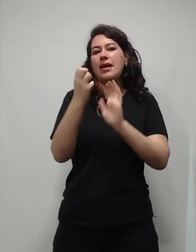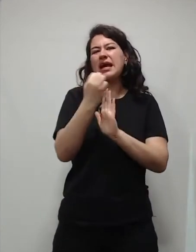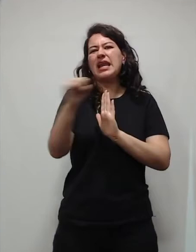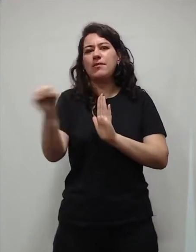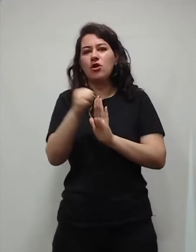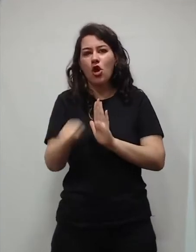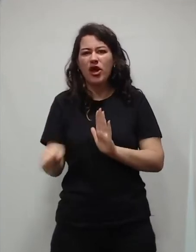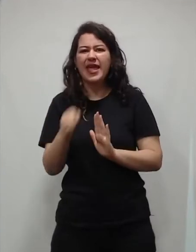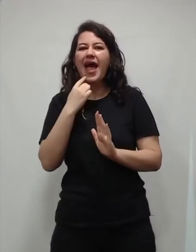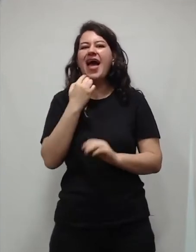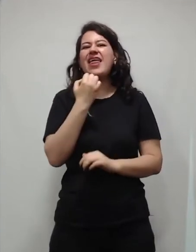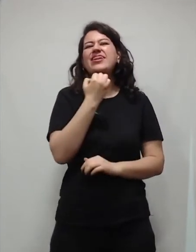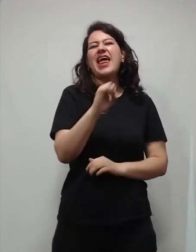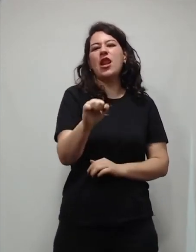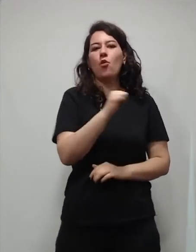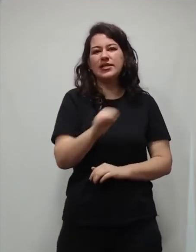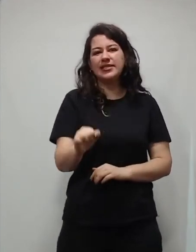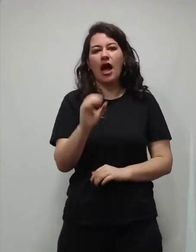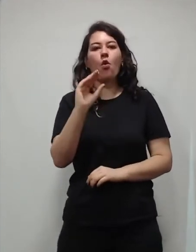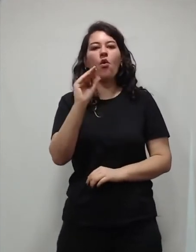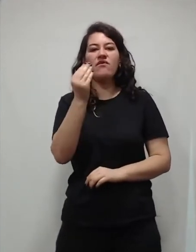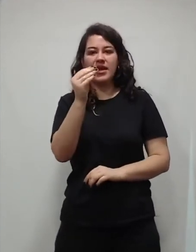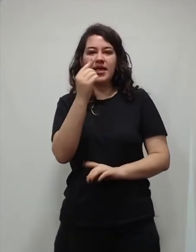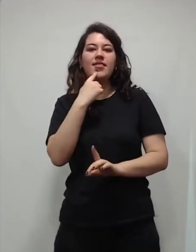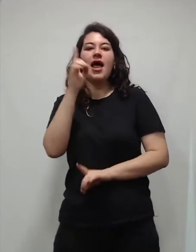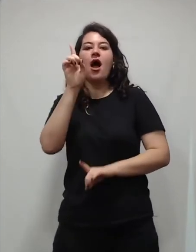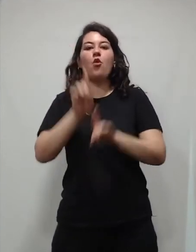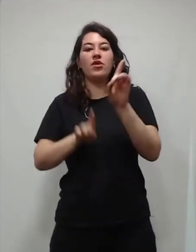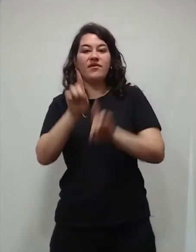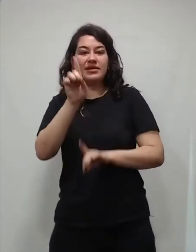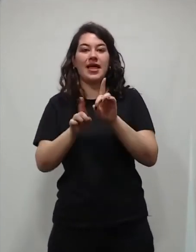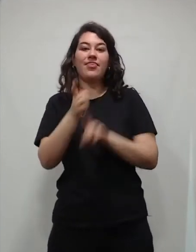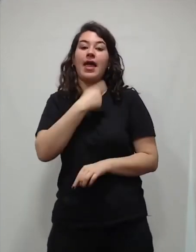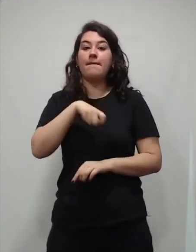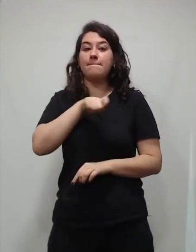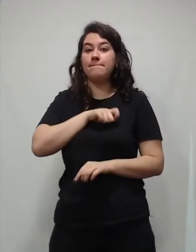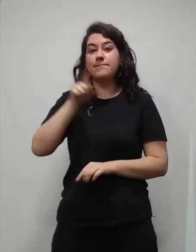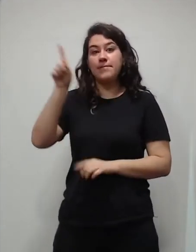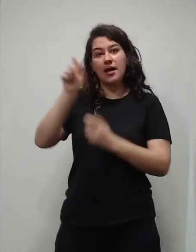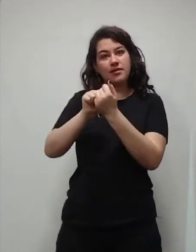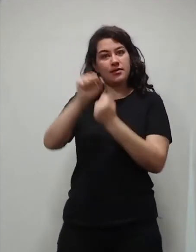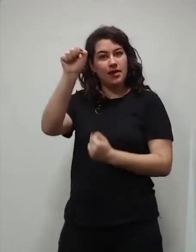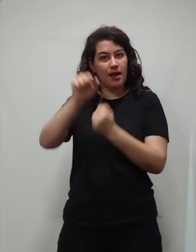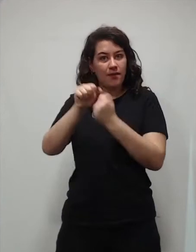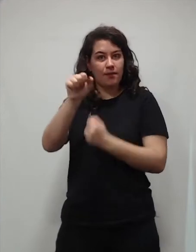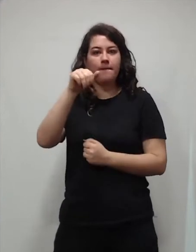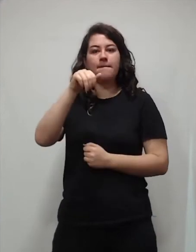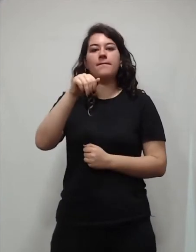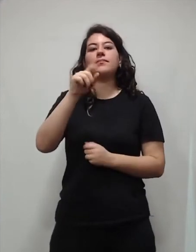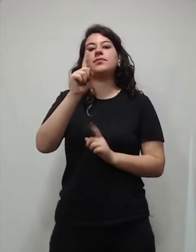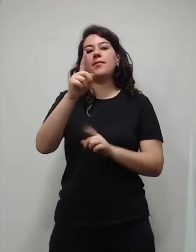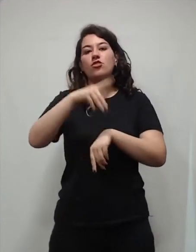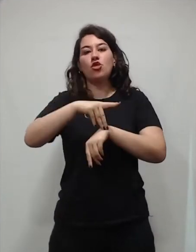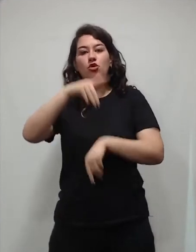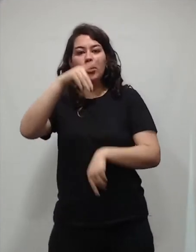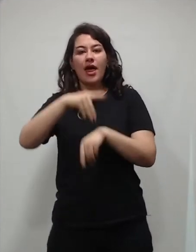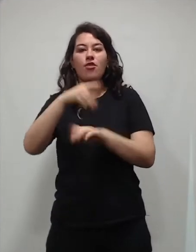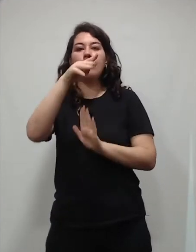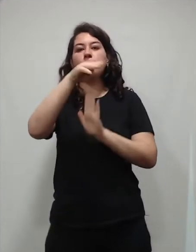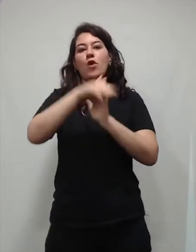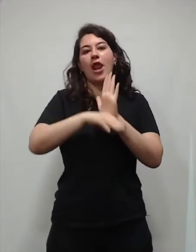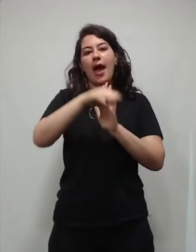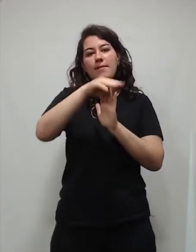Criminología y Delincuencia Juvenil por la Universidad de Castilla de Salamanca, de La Mancha, doctorado en el